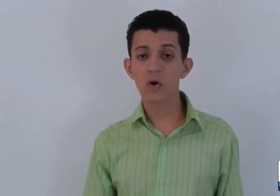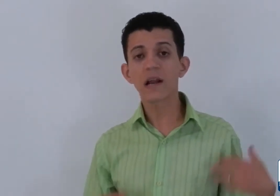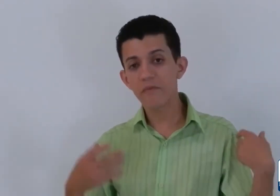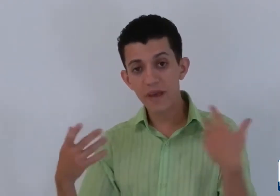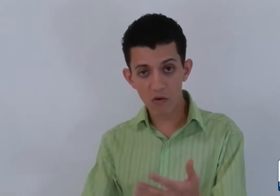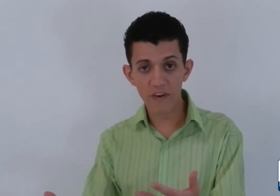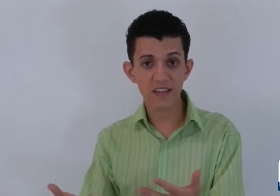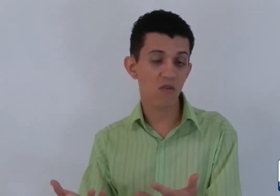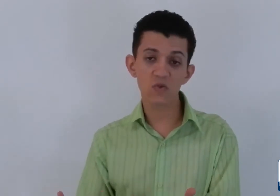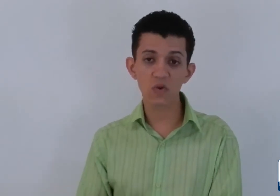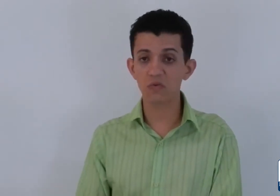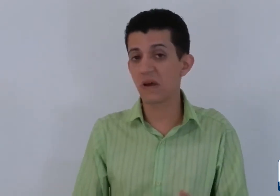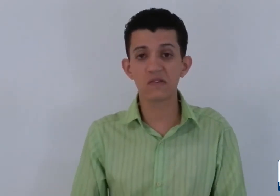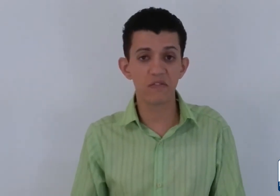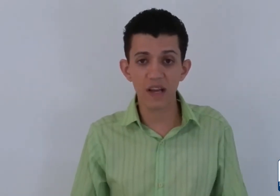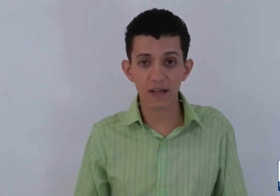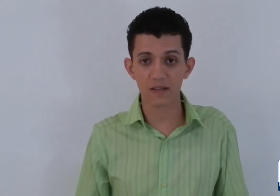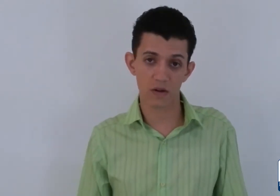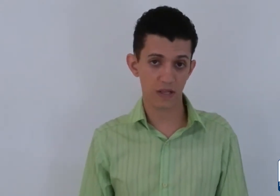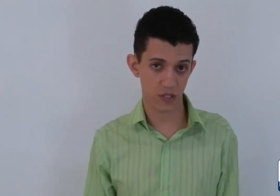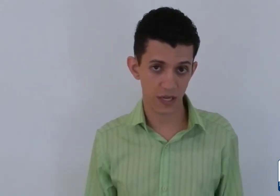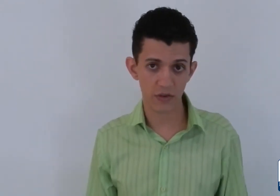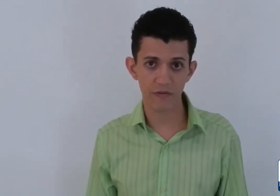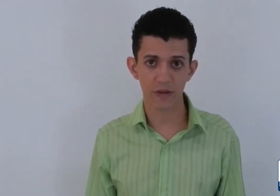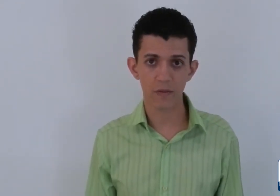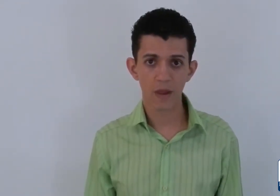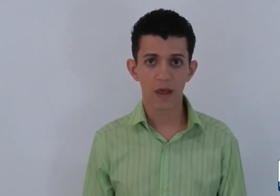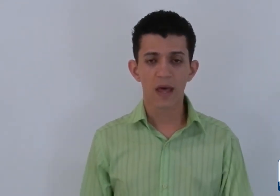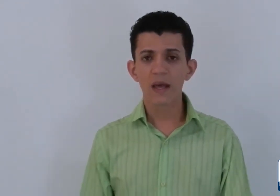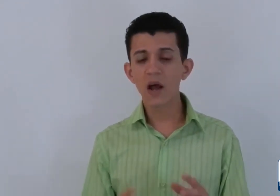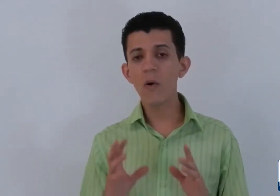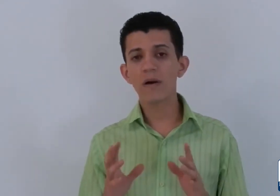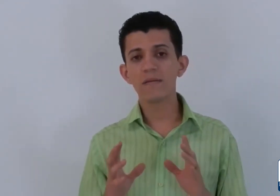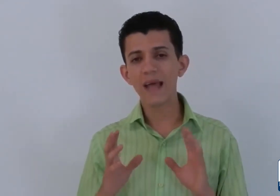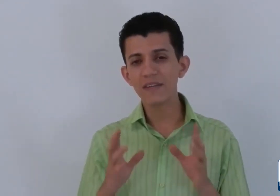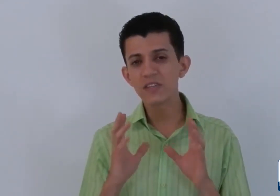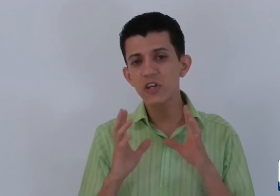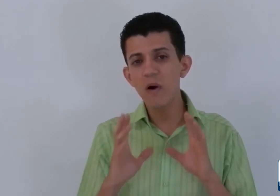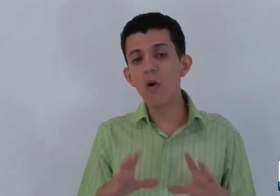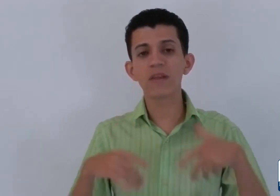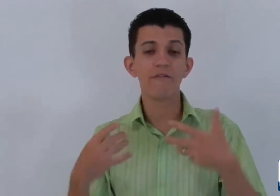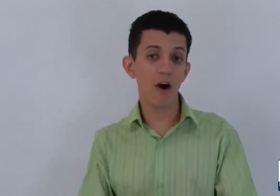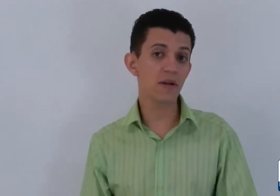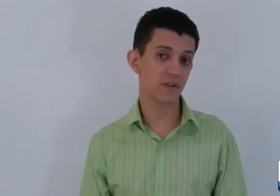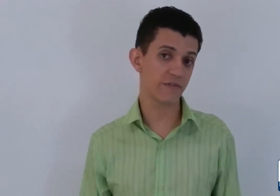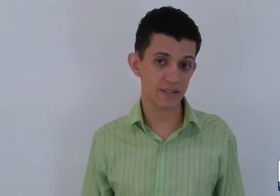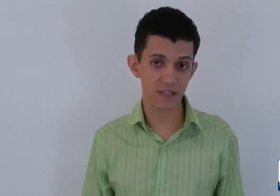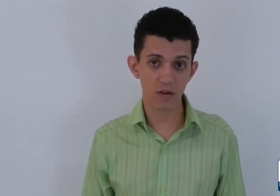Quando ela ia conversar com o surdo, não resolvia nada as anotações que ela tinha feito. Então, deve existir uma outra forma de você fazer as